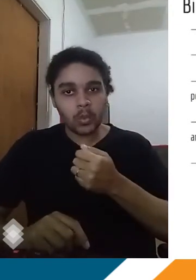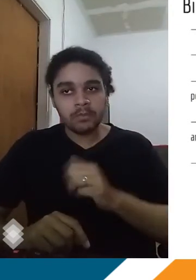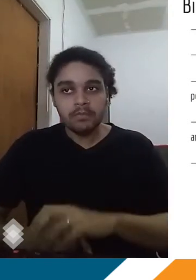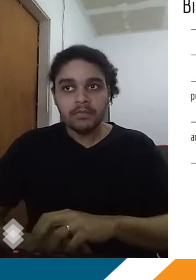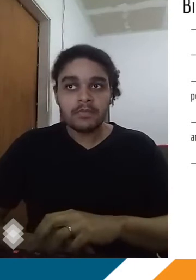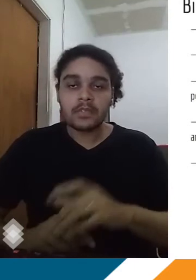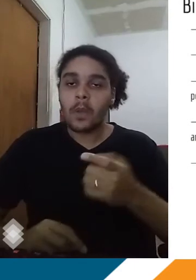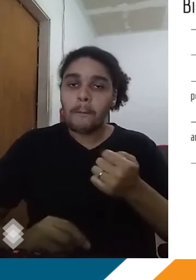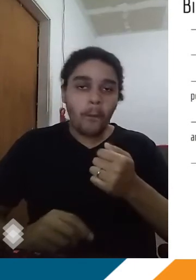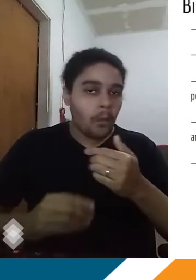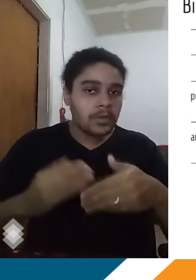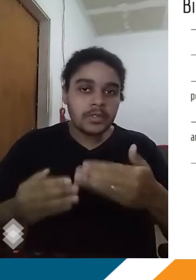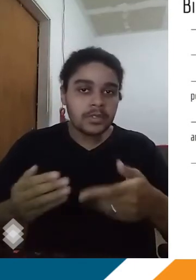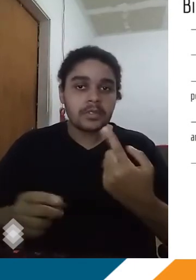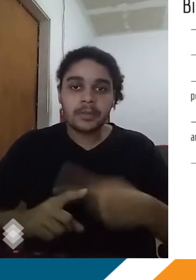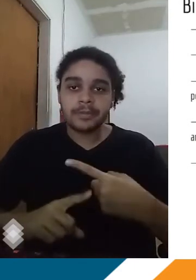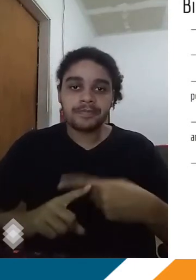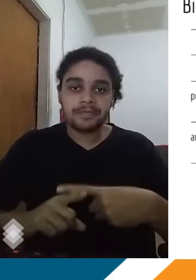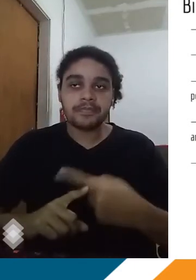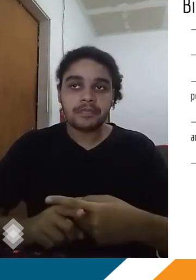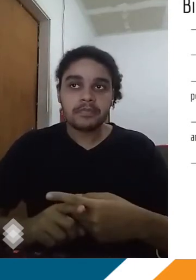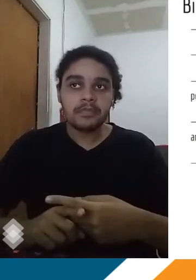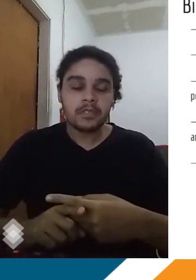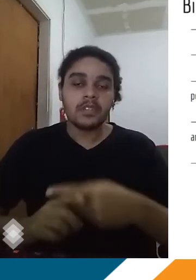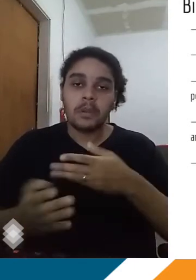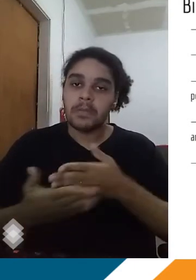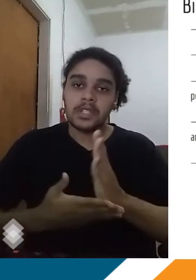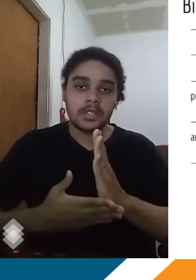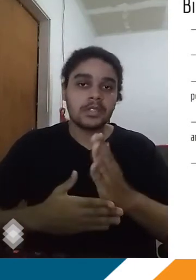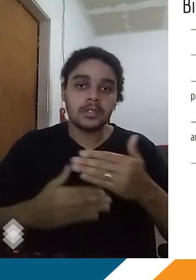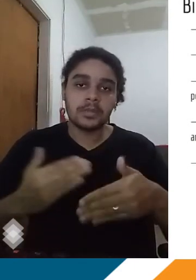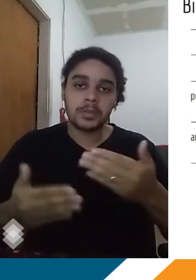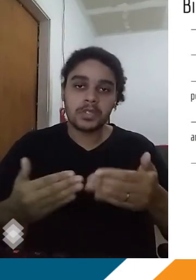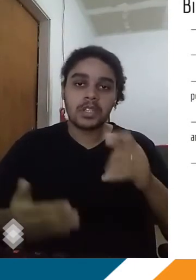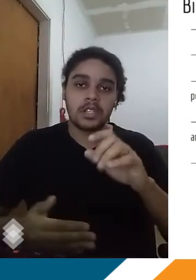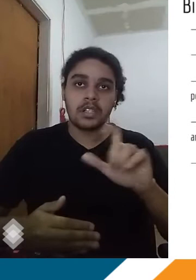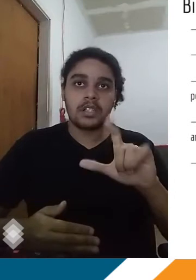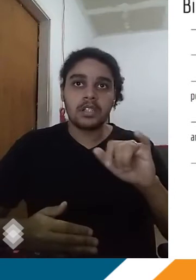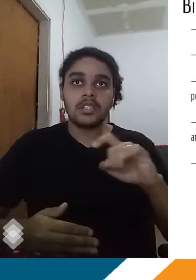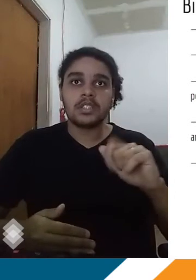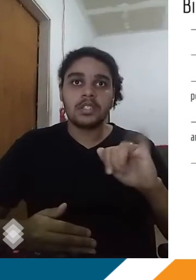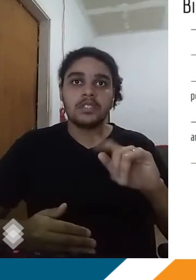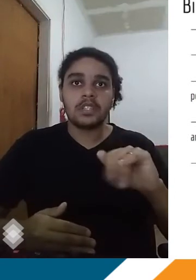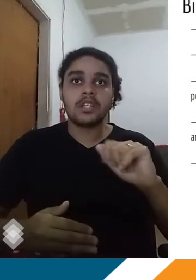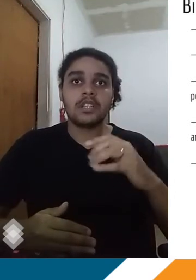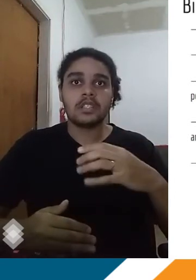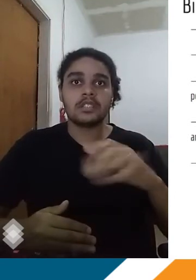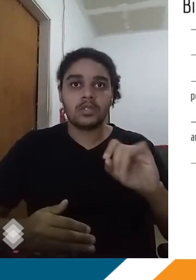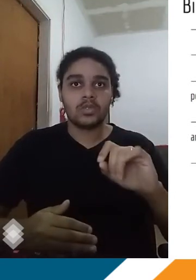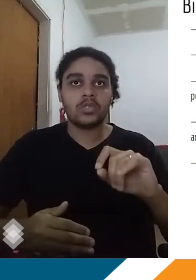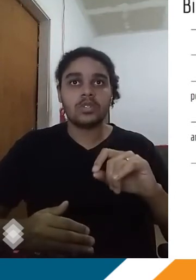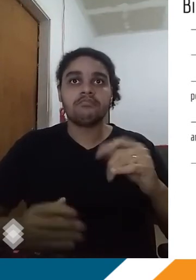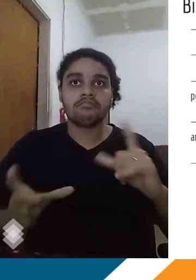são pouco desenvolvidos, porque passam por um processo de lixiviação muito inferior do que